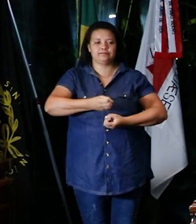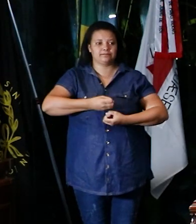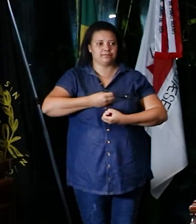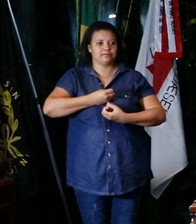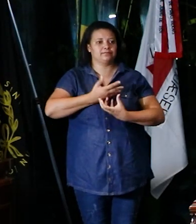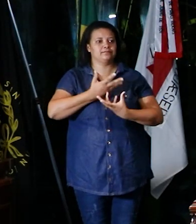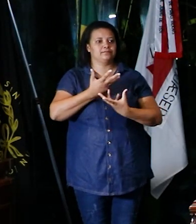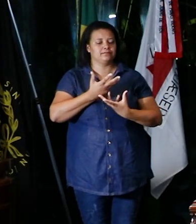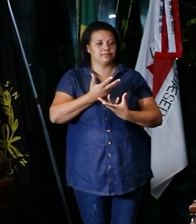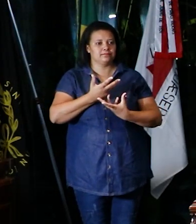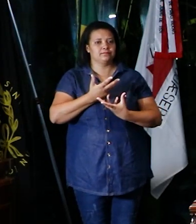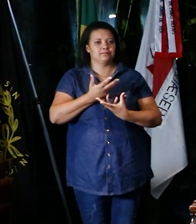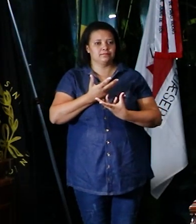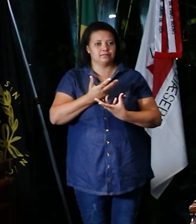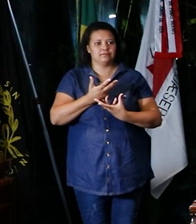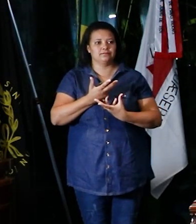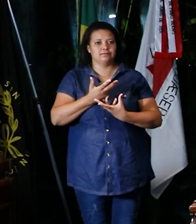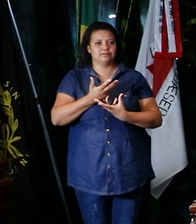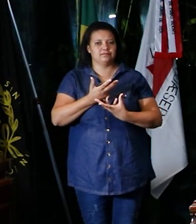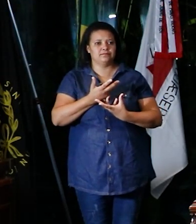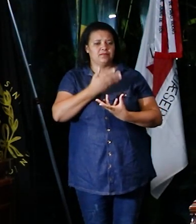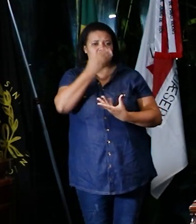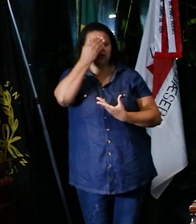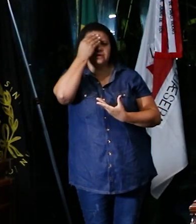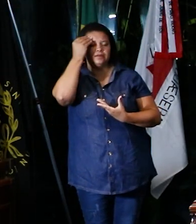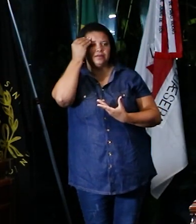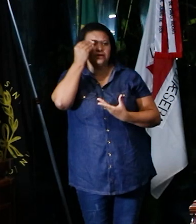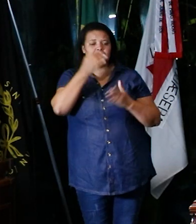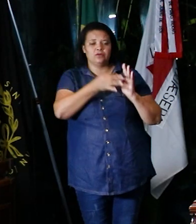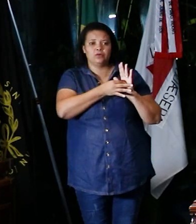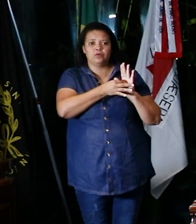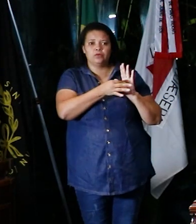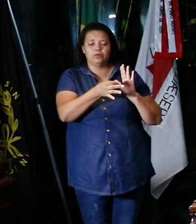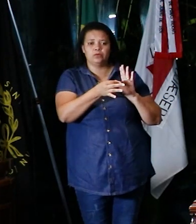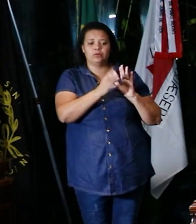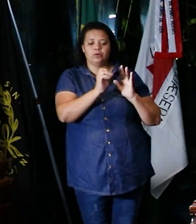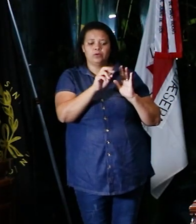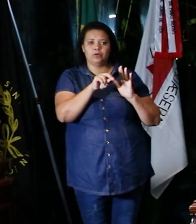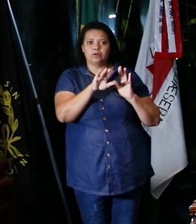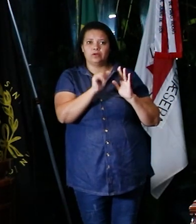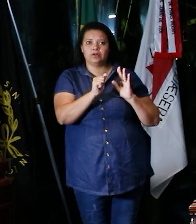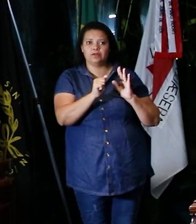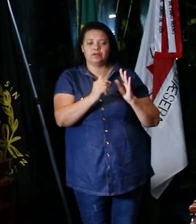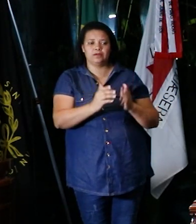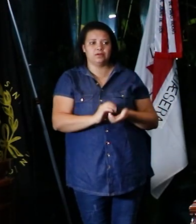dele e desconsiderou a crônica. Em geral,